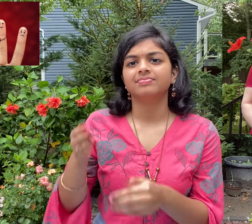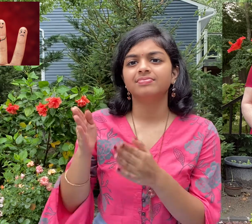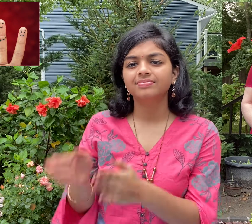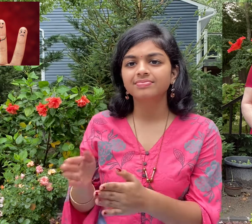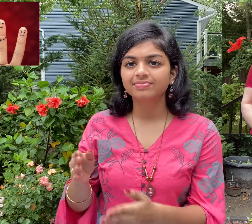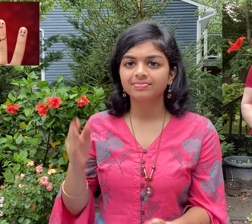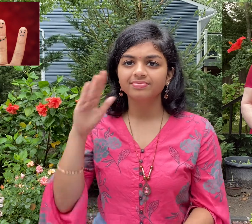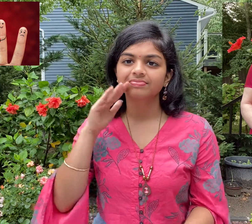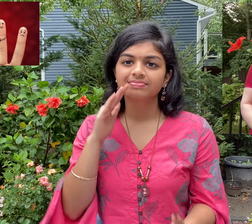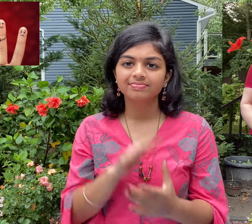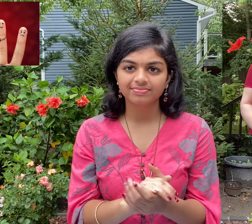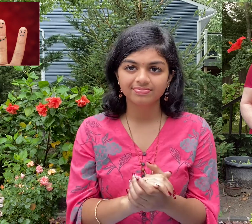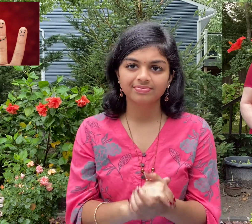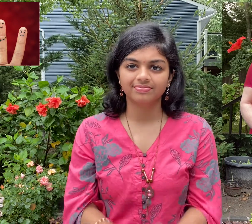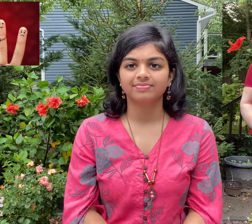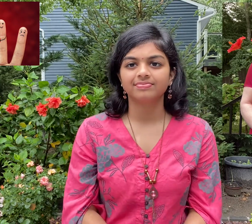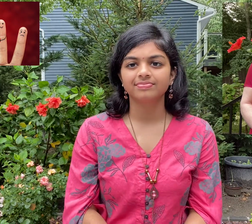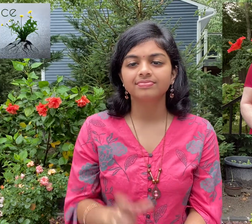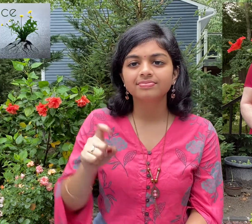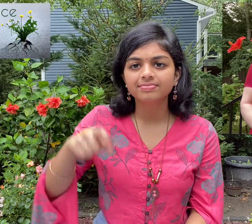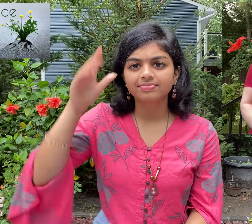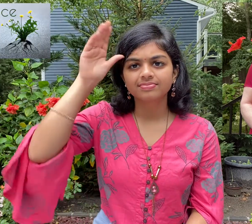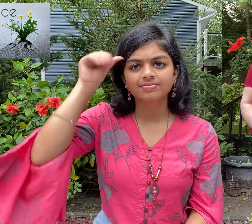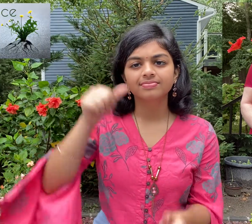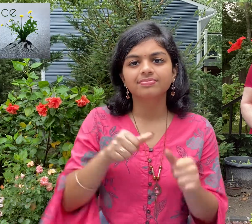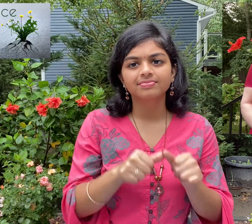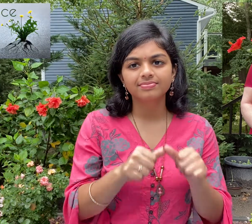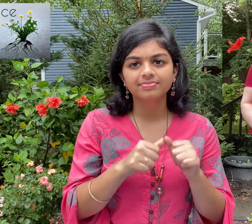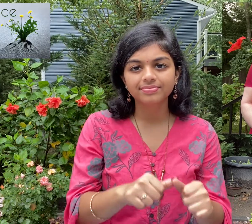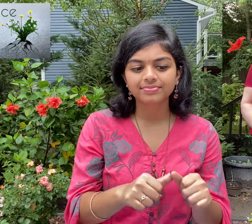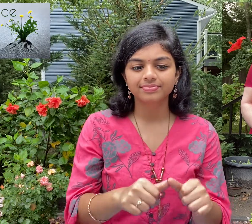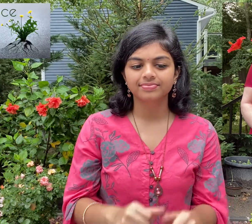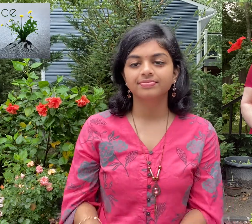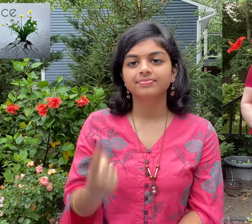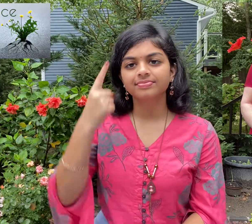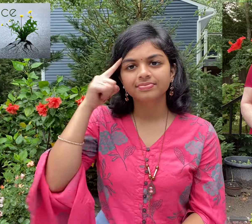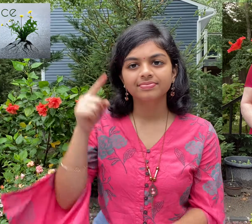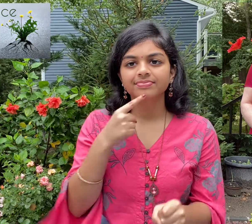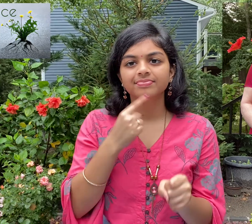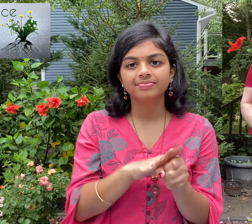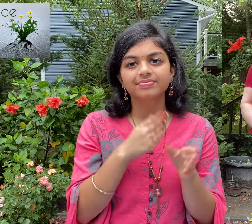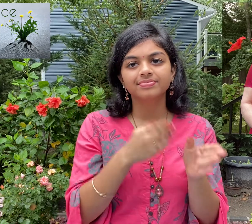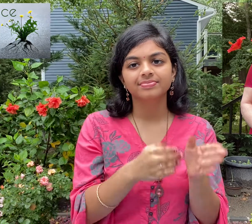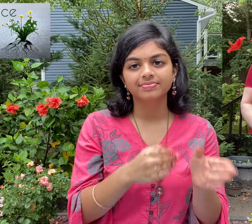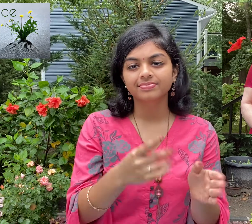Parasatiyanolle Nimba. Chala, Beku,